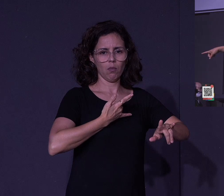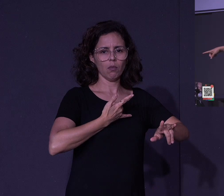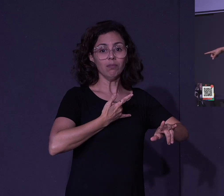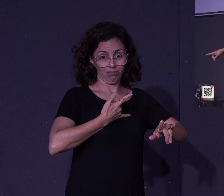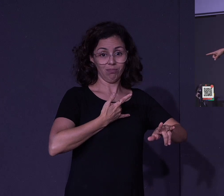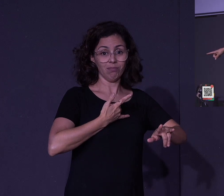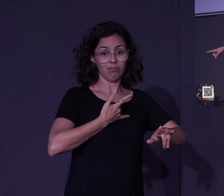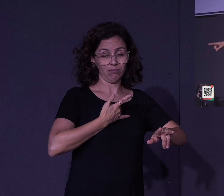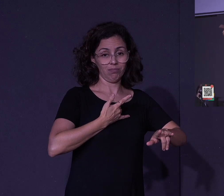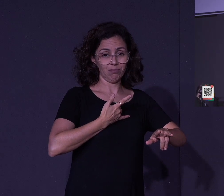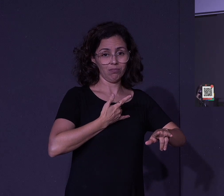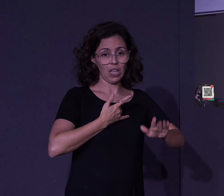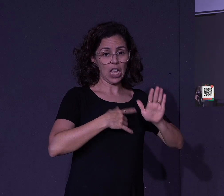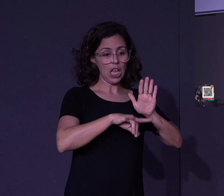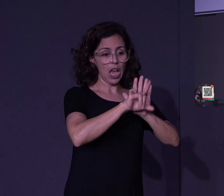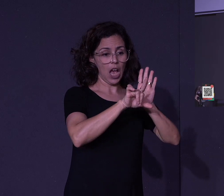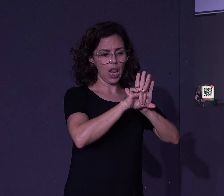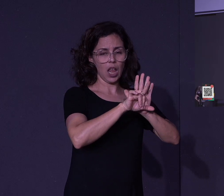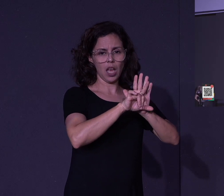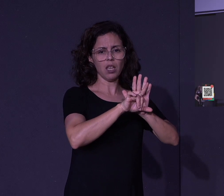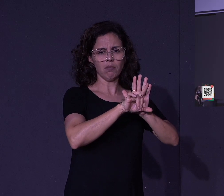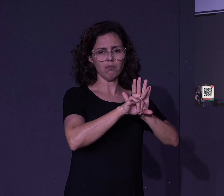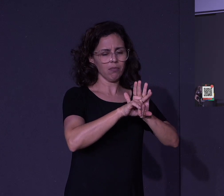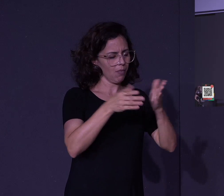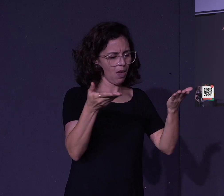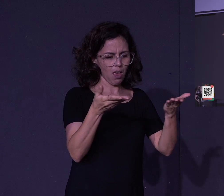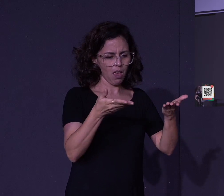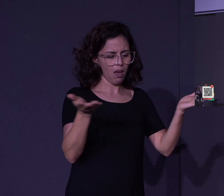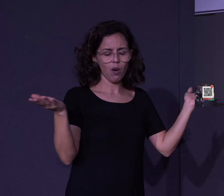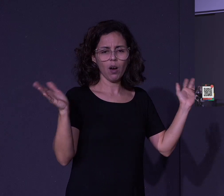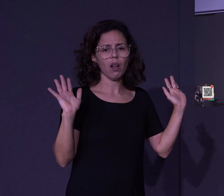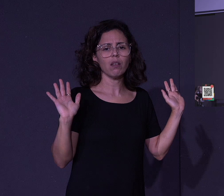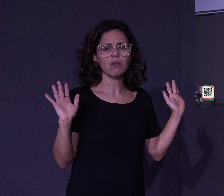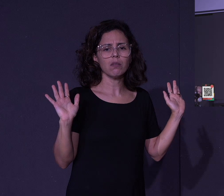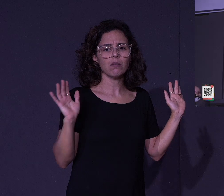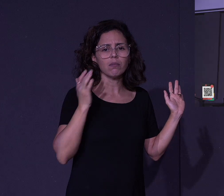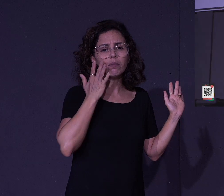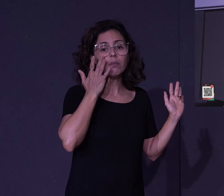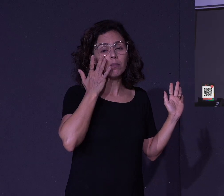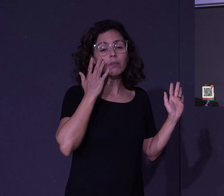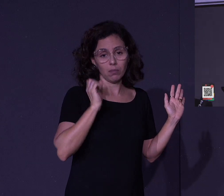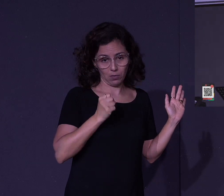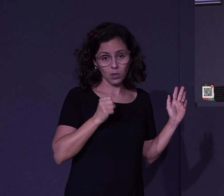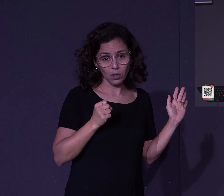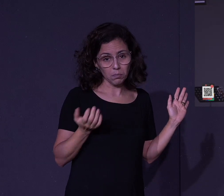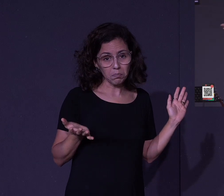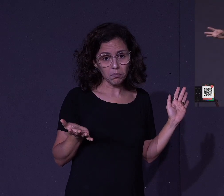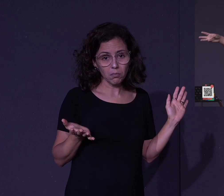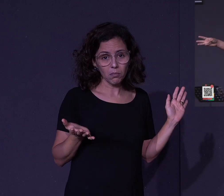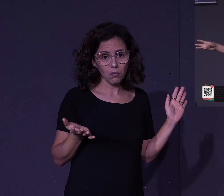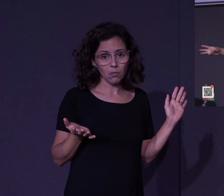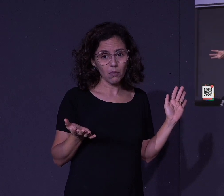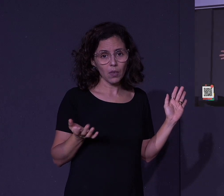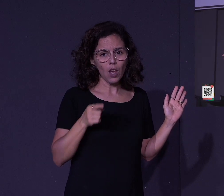profetas. Se você amar a Deus e ao próximo como a si mesmo, você não adultera, você não rouba. Sim ou não? Você não adora